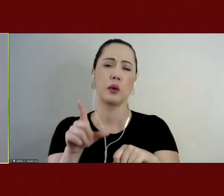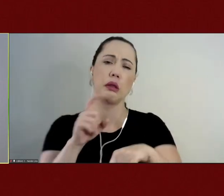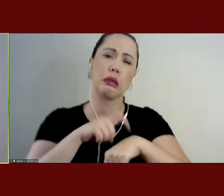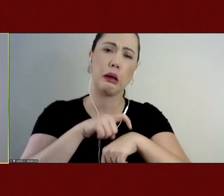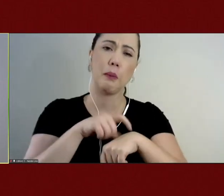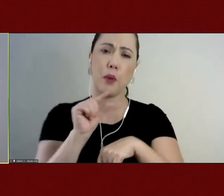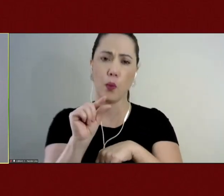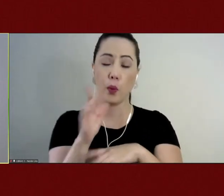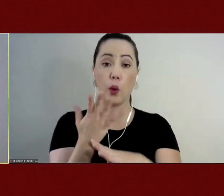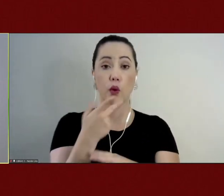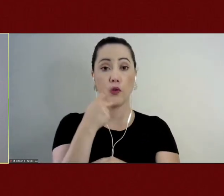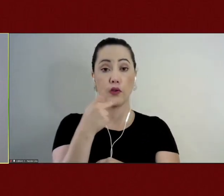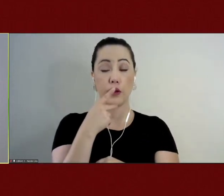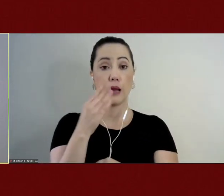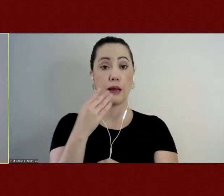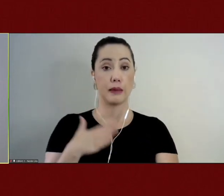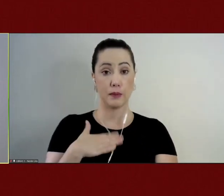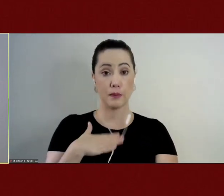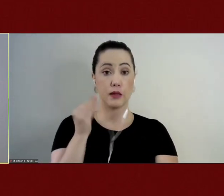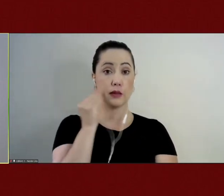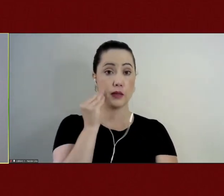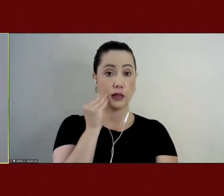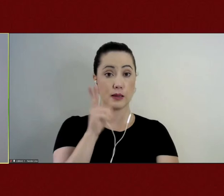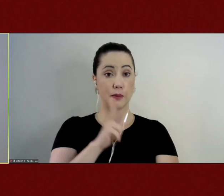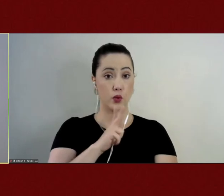de uma experiência pessoal recente.